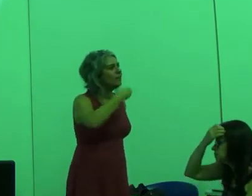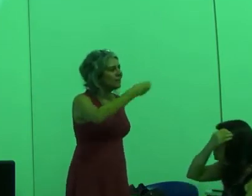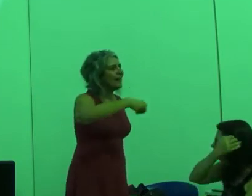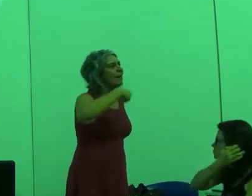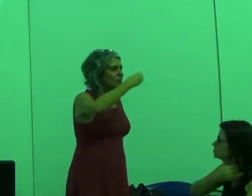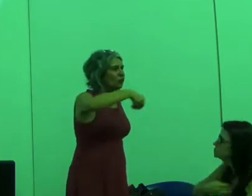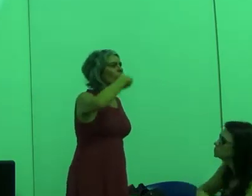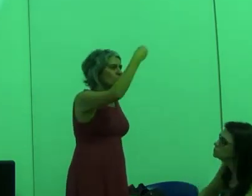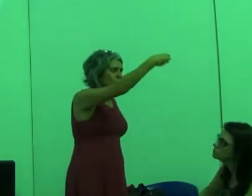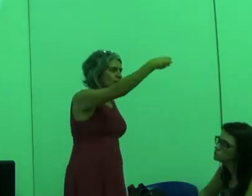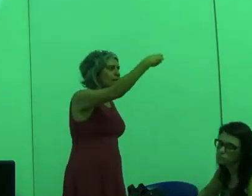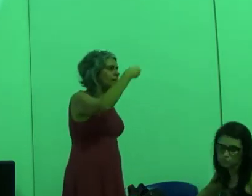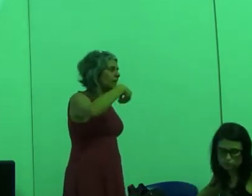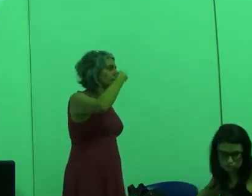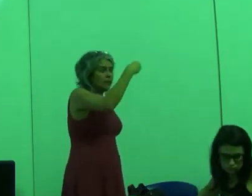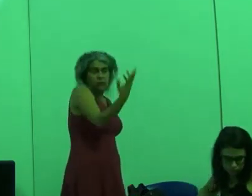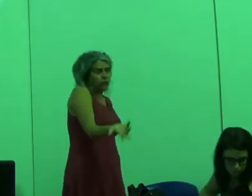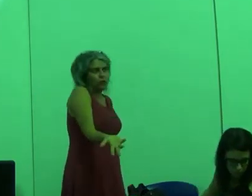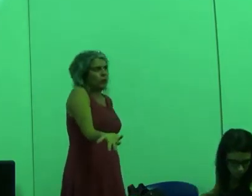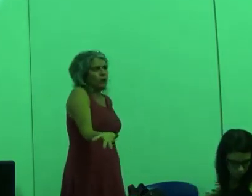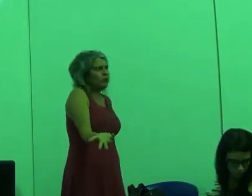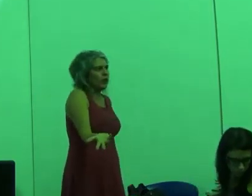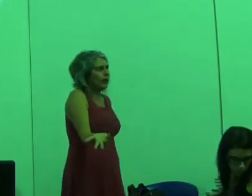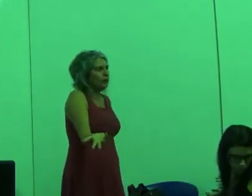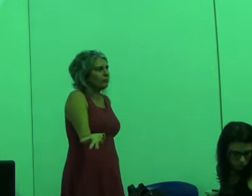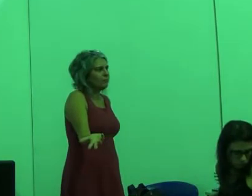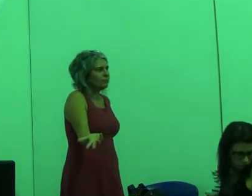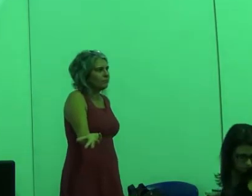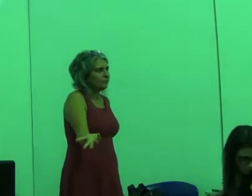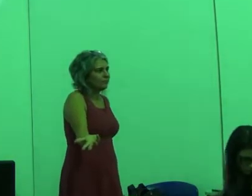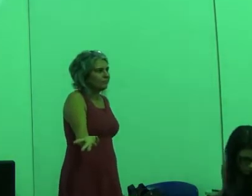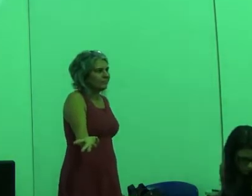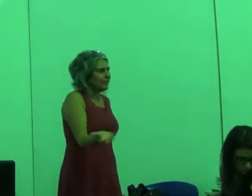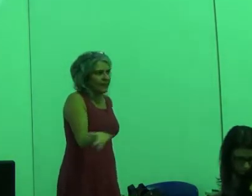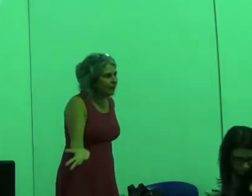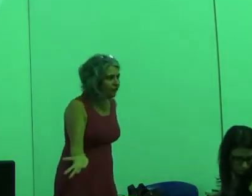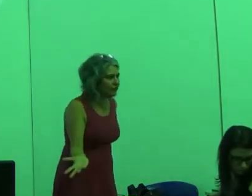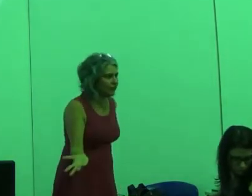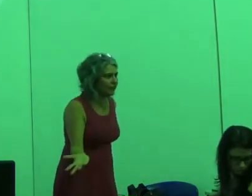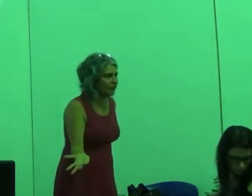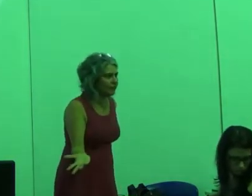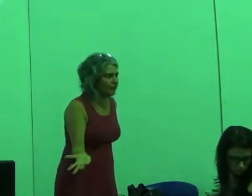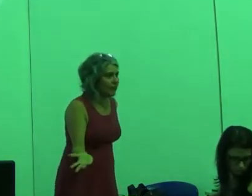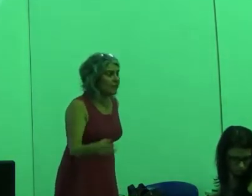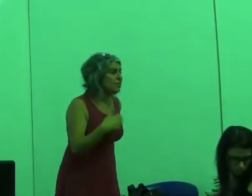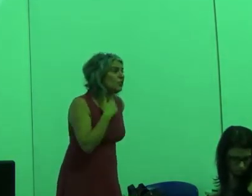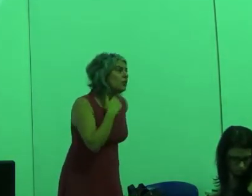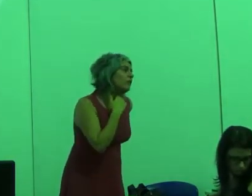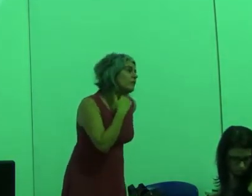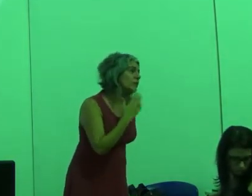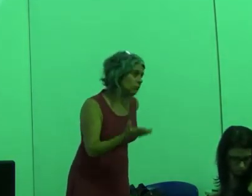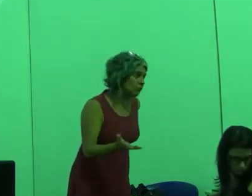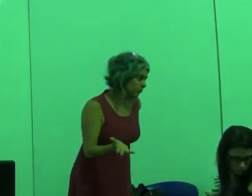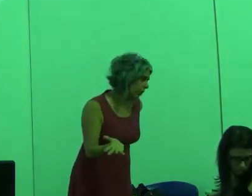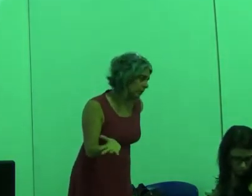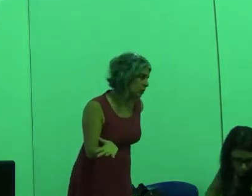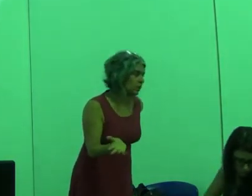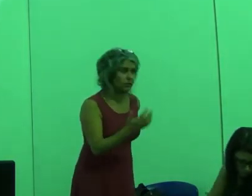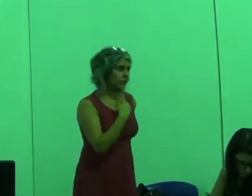da mitologia que constituirá o selo. Você tem que fazer. Você já tinha que fazer isso, vou repetir,